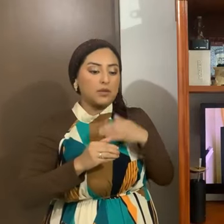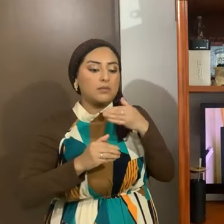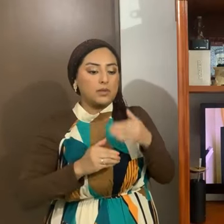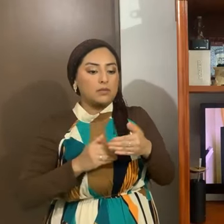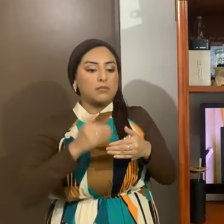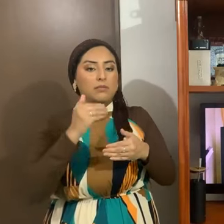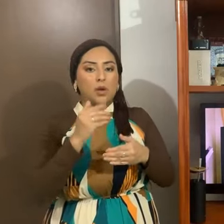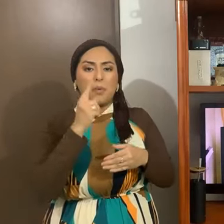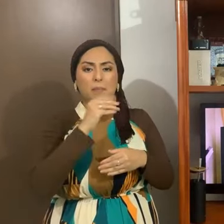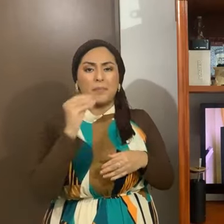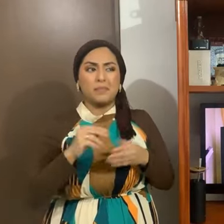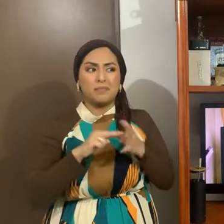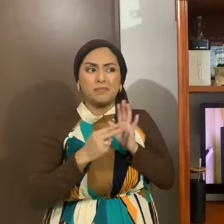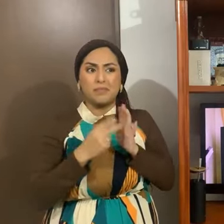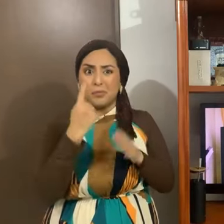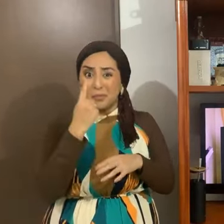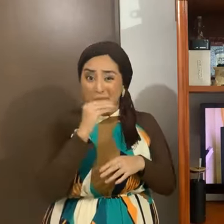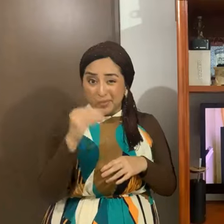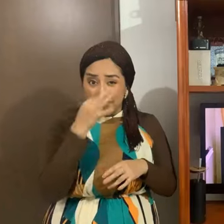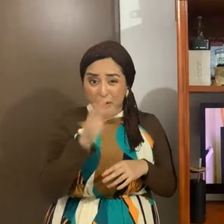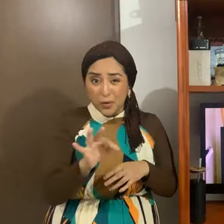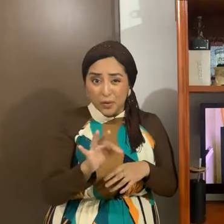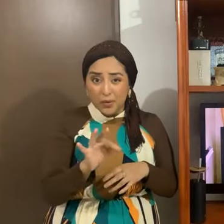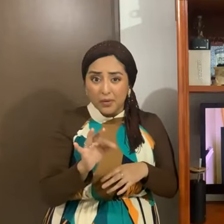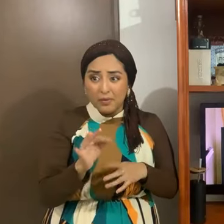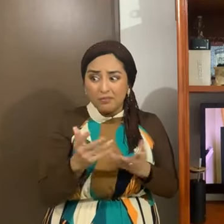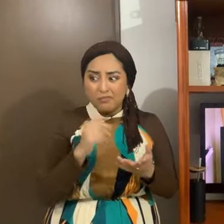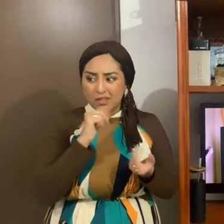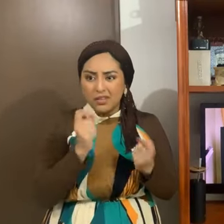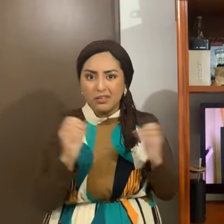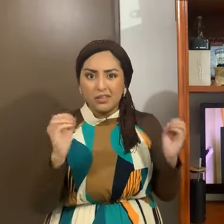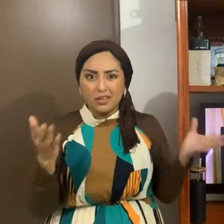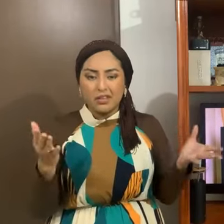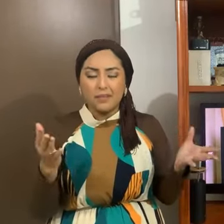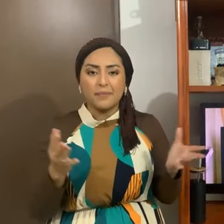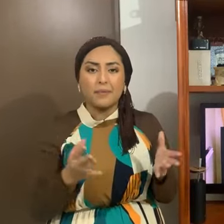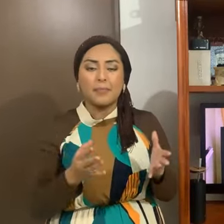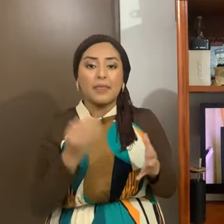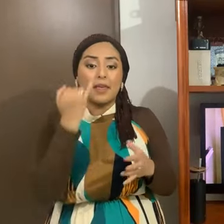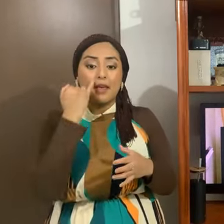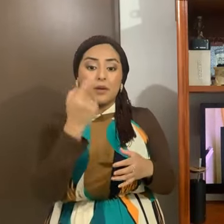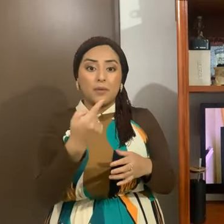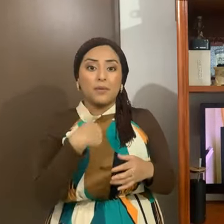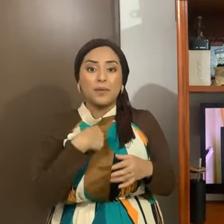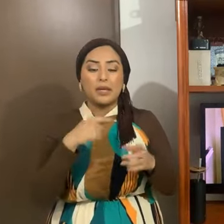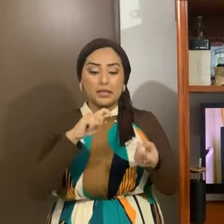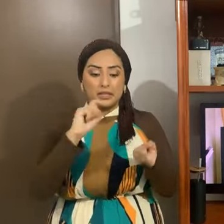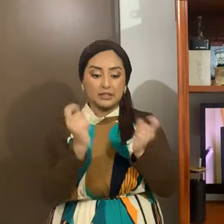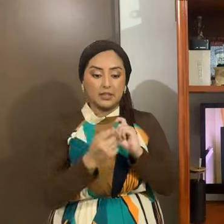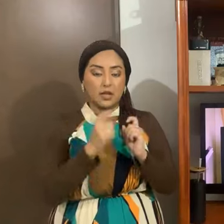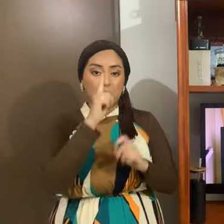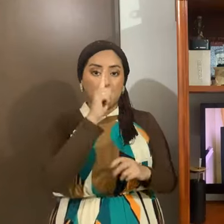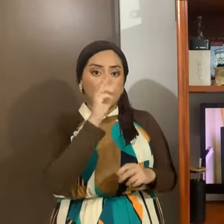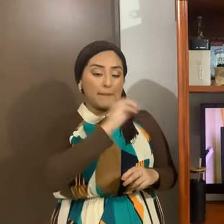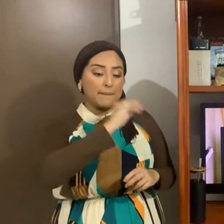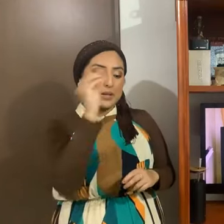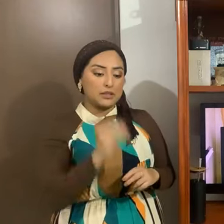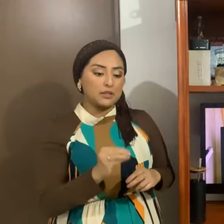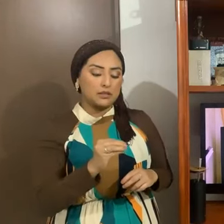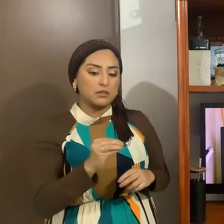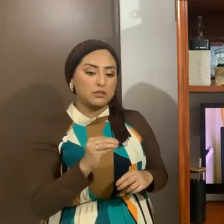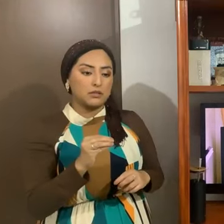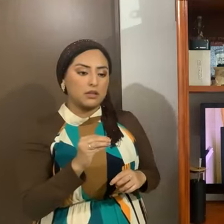¿Cómo es esto? ¿Un 1% nada más? Es muy poquito, no va a cambiar nada. Si nosotros cambiamos un